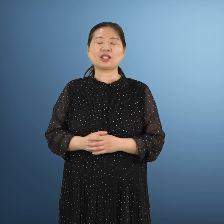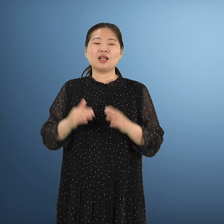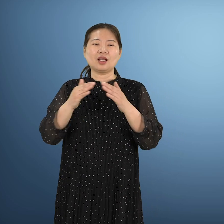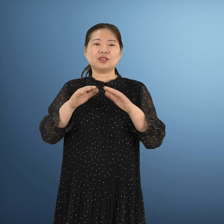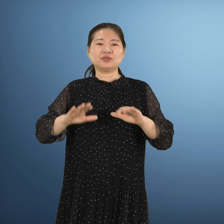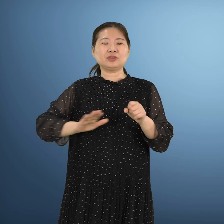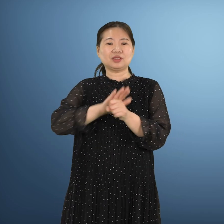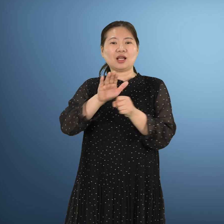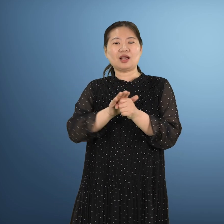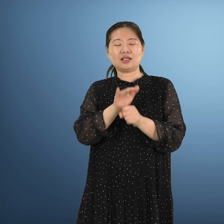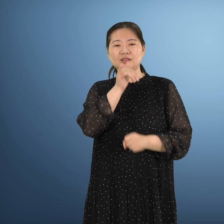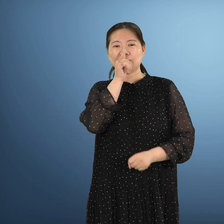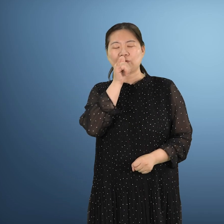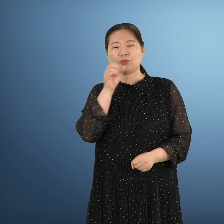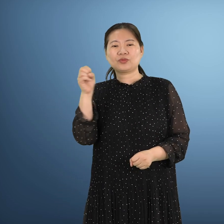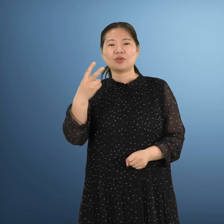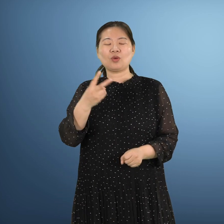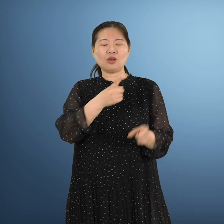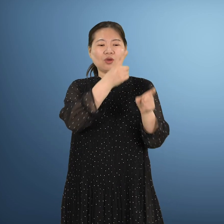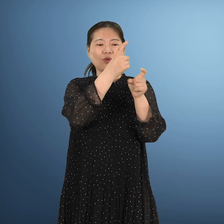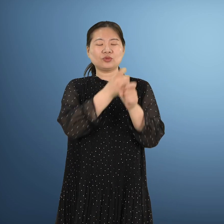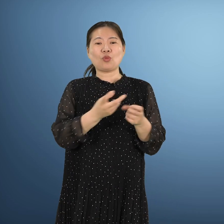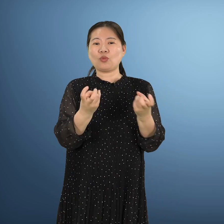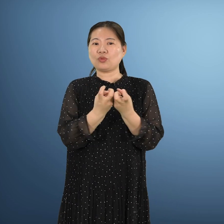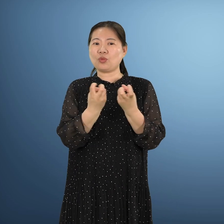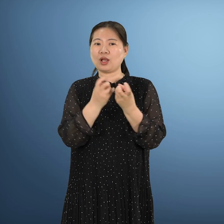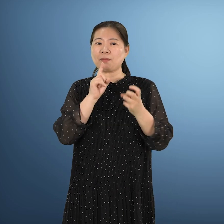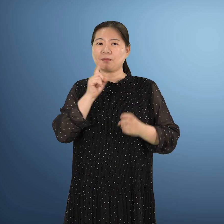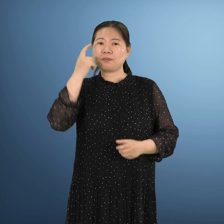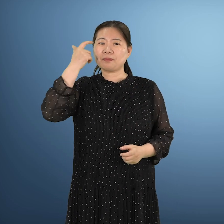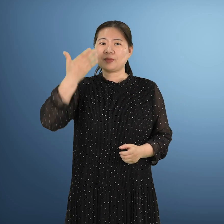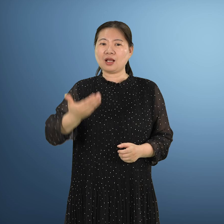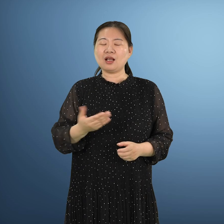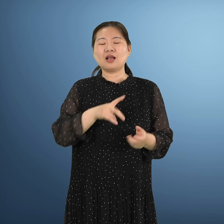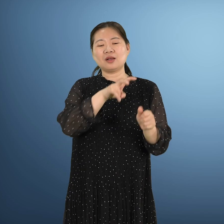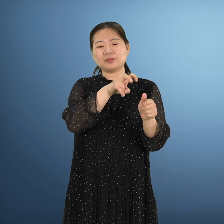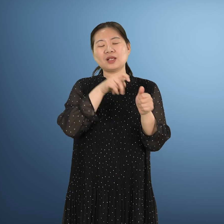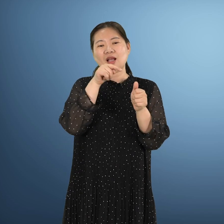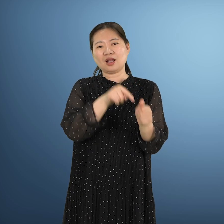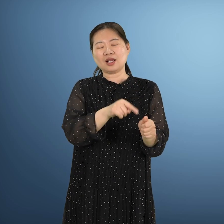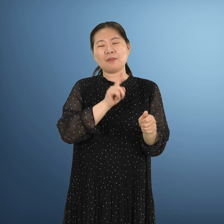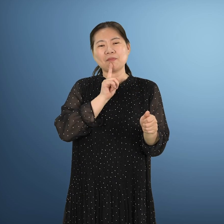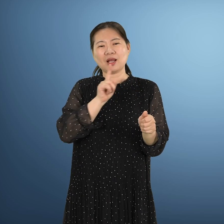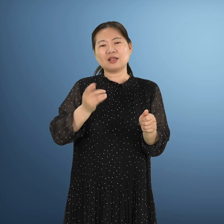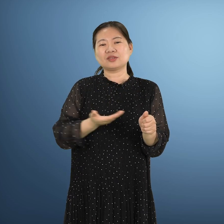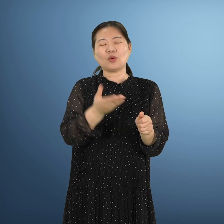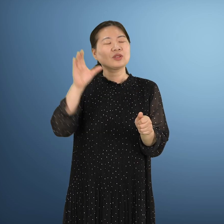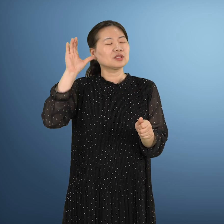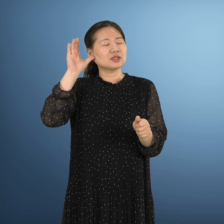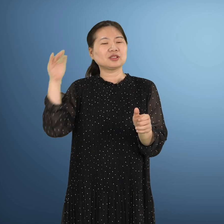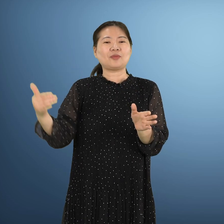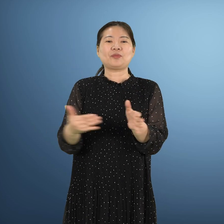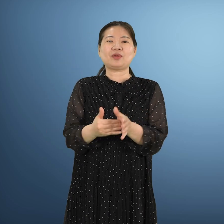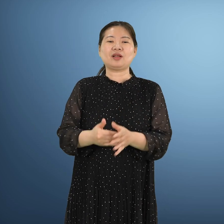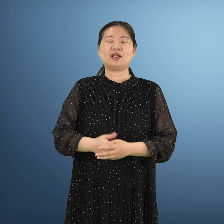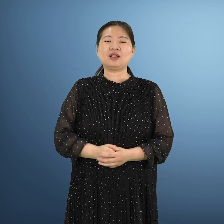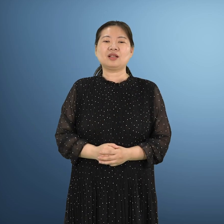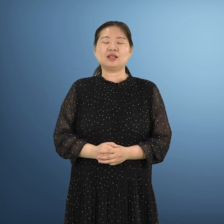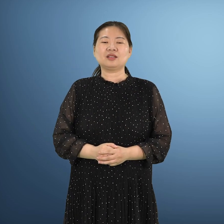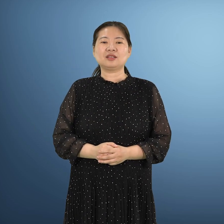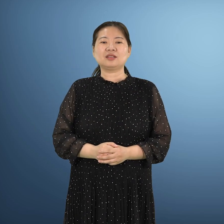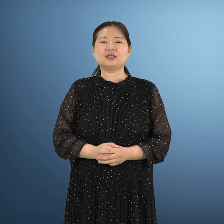이웃을 사랑하고 원수를 어떻게 하라고요? 미워하라 하였다는 것을 너희가 들었대요.